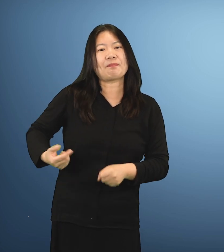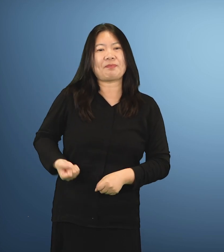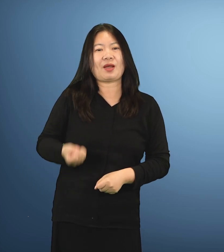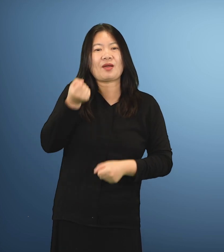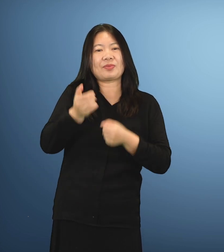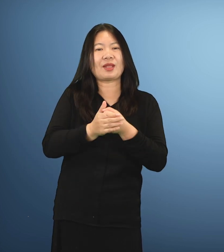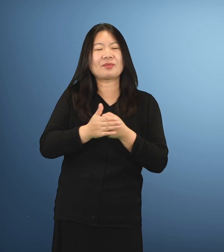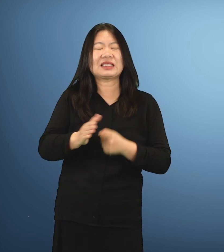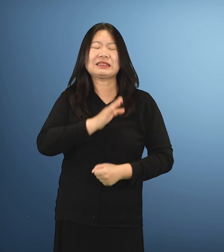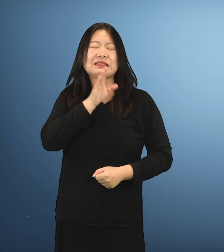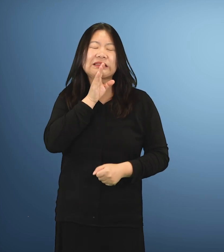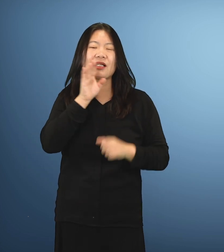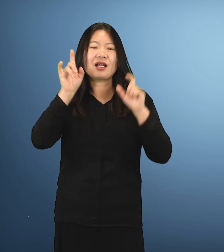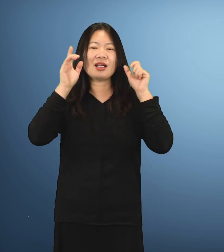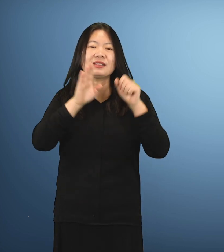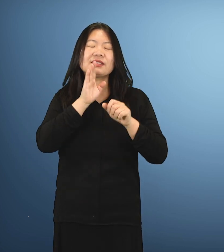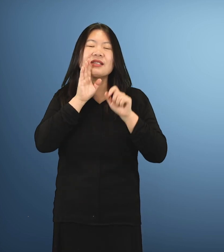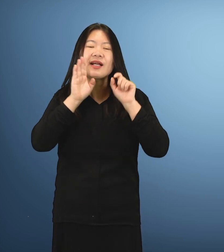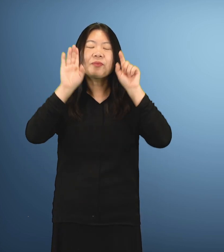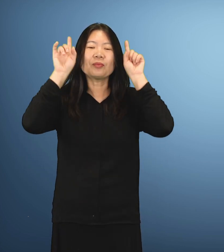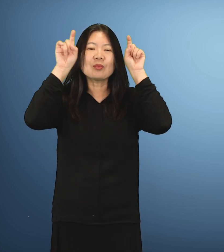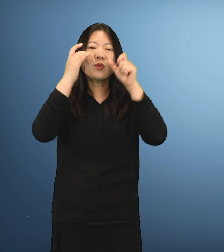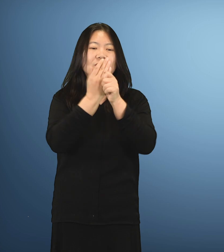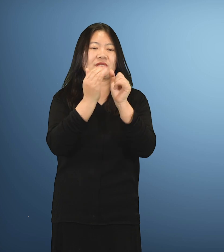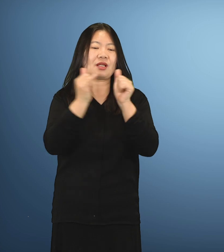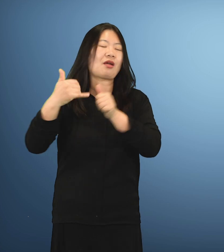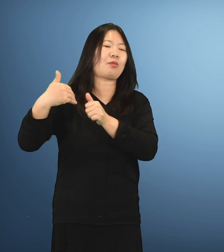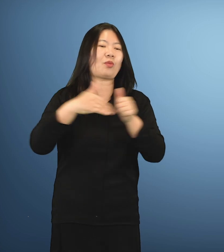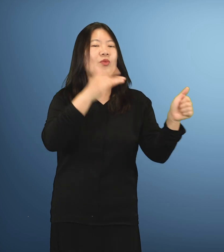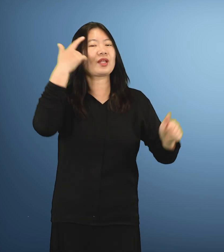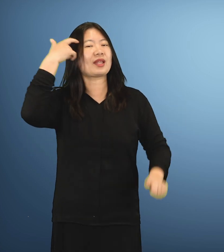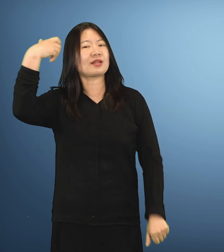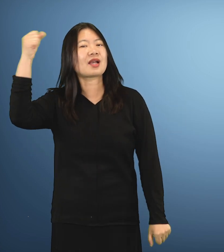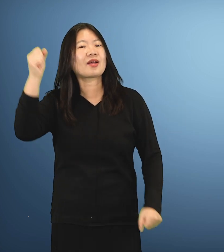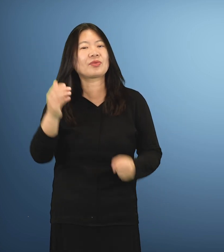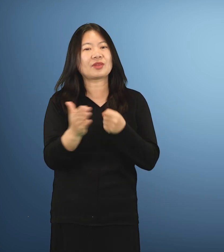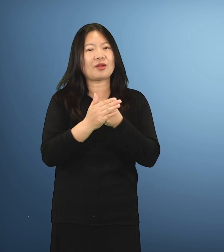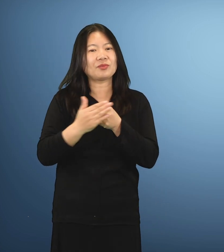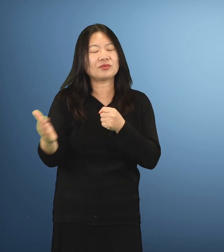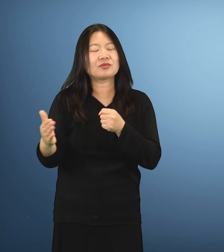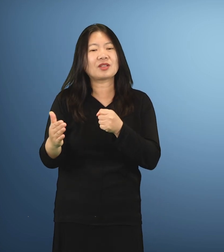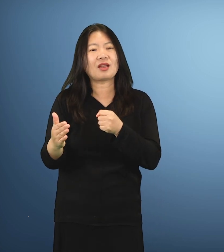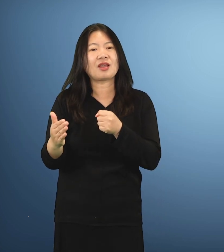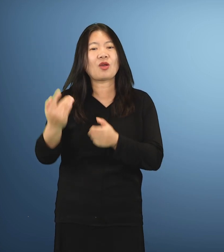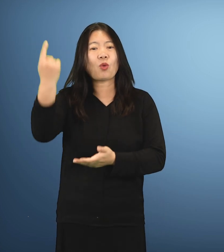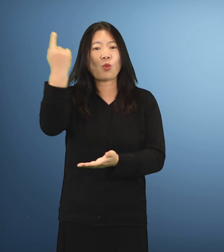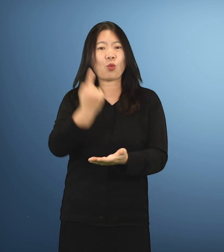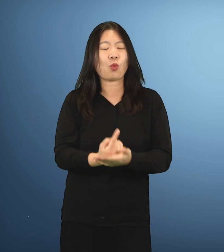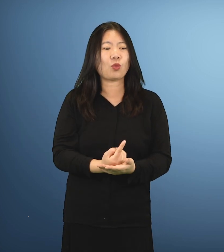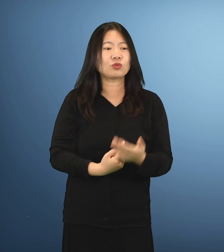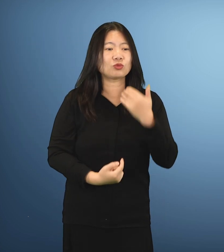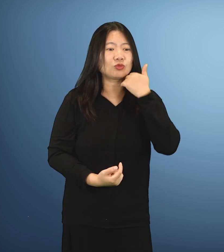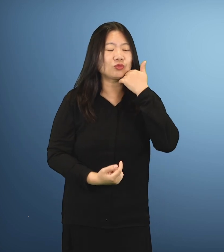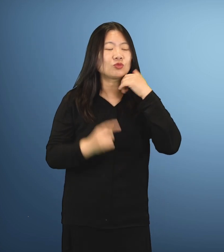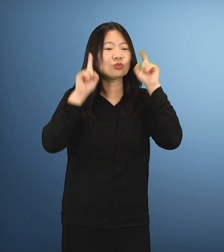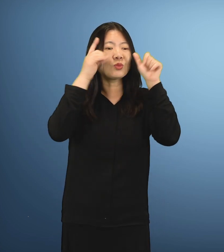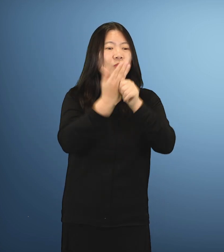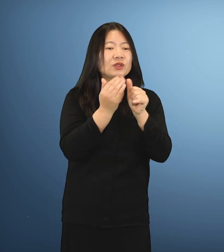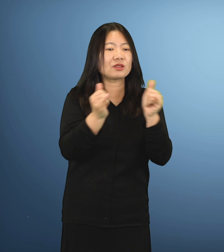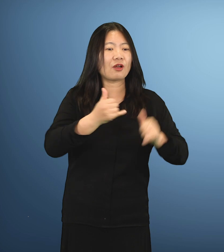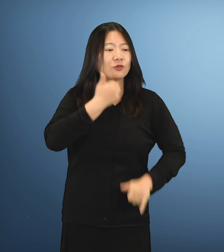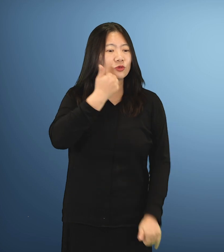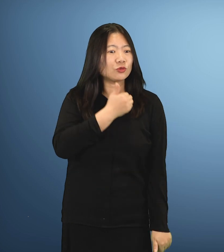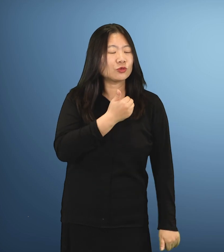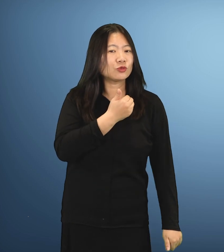이들에게 참된 목자를 보내야 되겠다. 그렇게 해서 오신 목자가 누구라는 설명을 이 표현을 통해 하시는